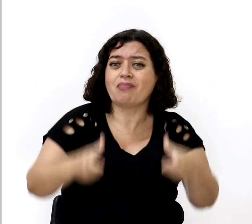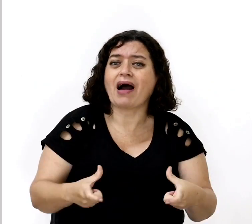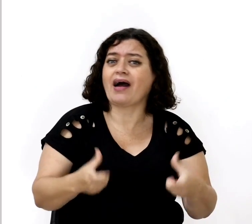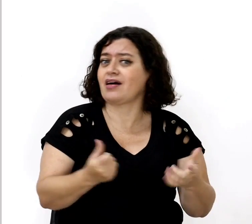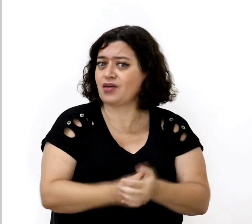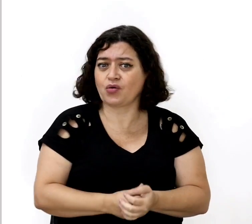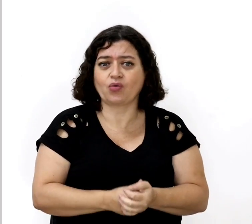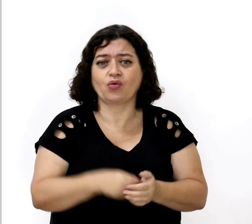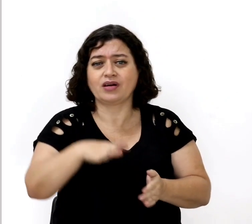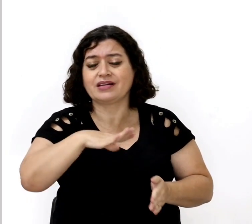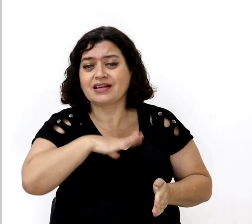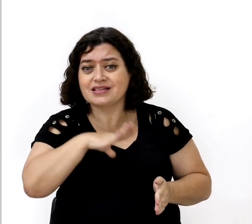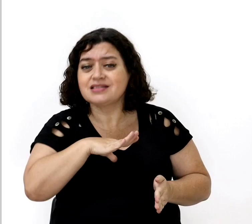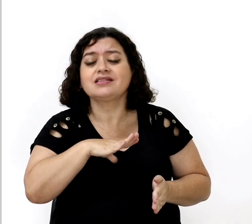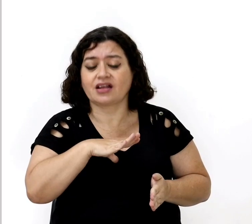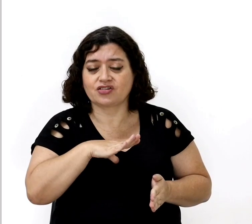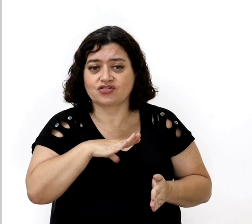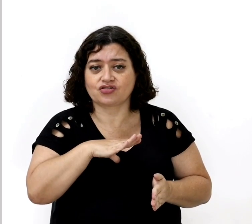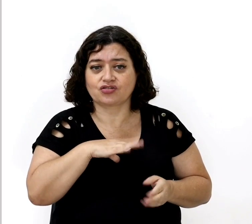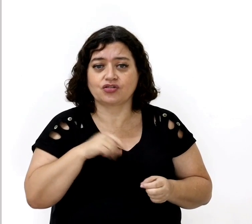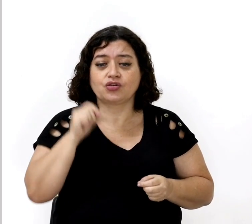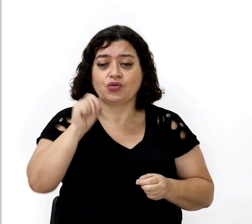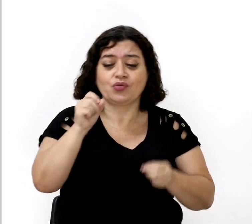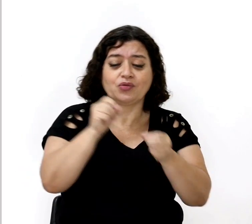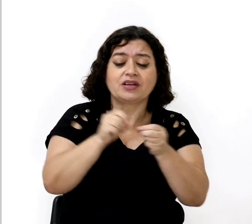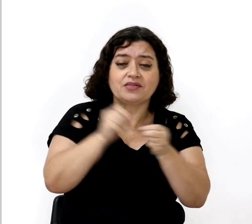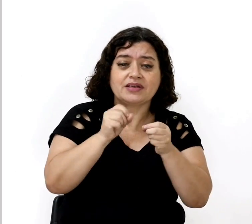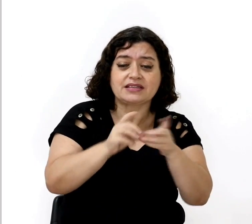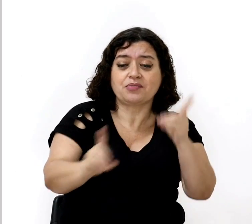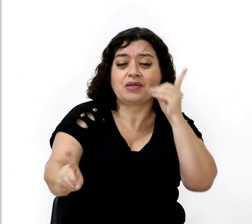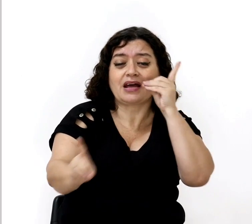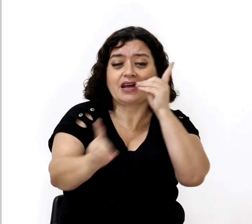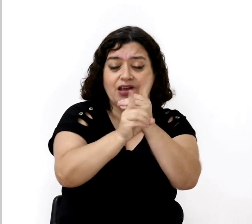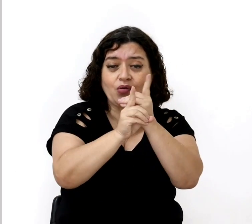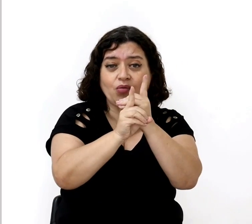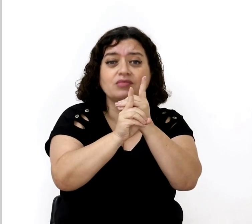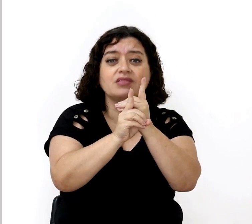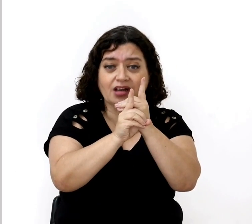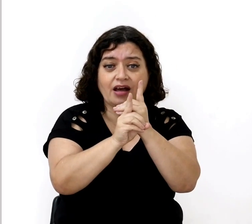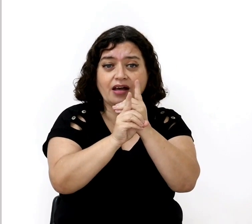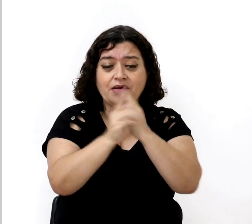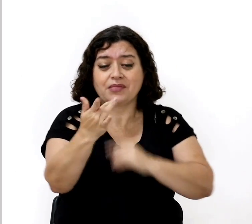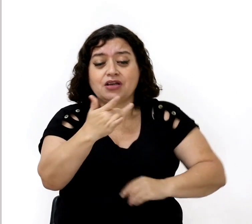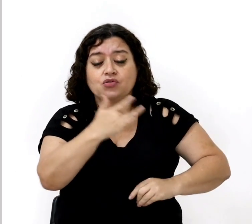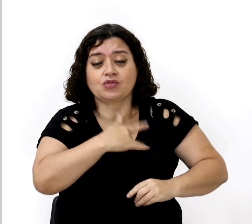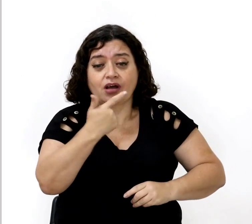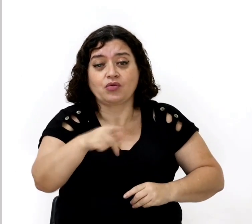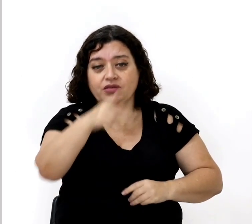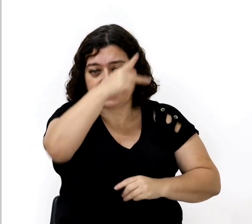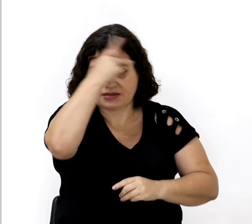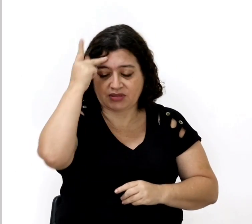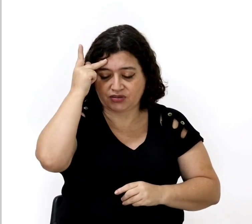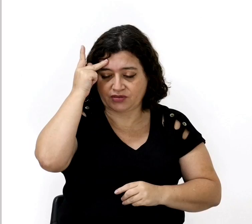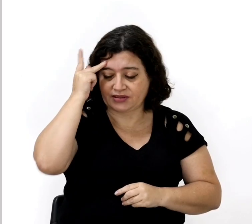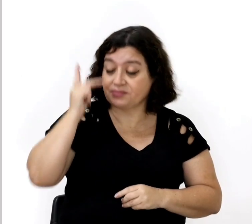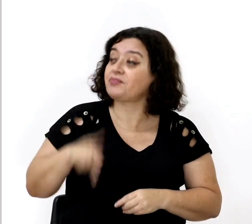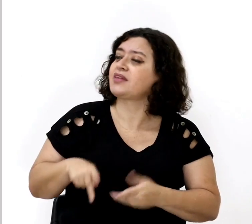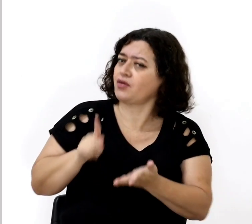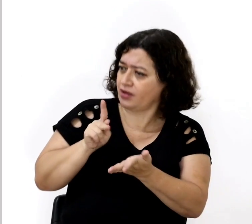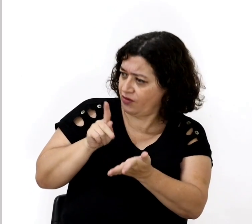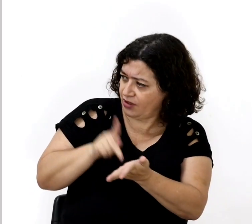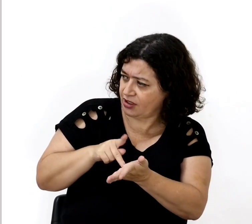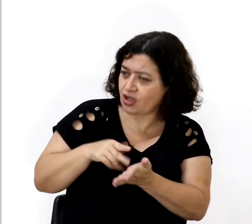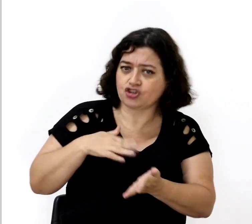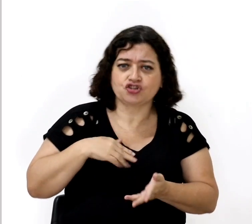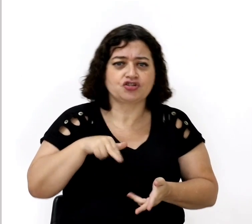meio do meu ministério para atuar, para alcançar outras pessoas? Então, na verdade, e aí, meu irmão, minha irmã, você